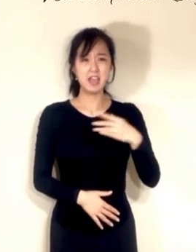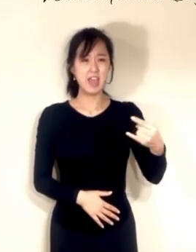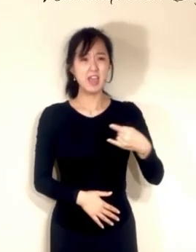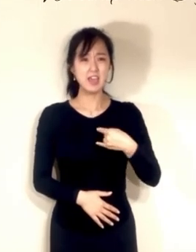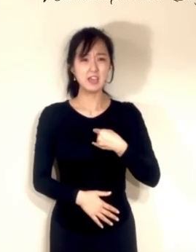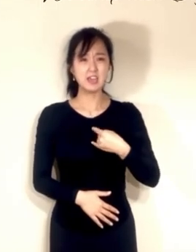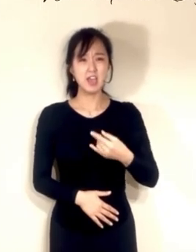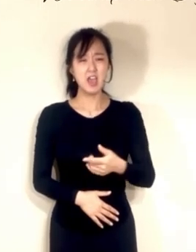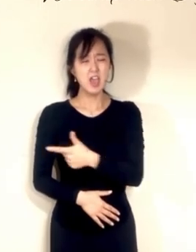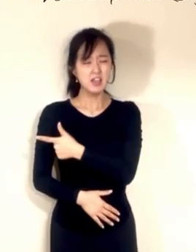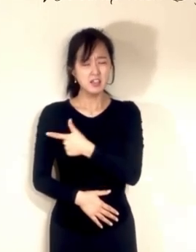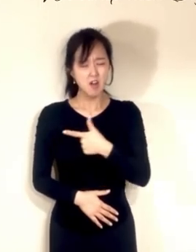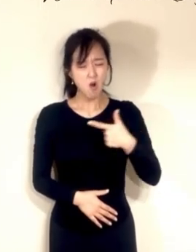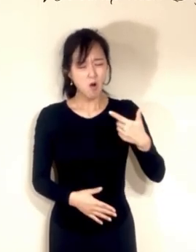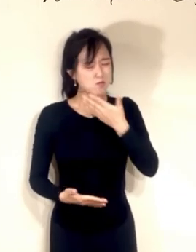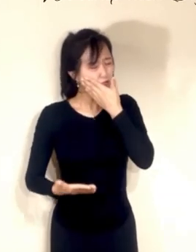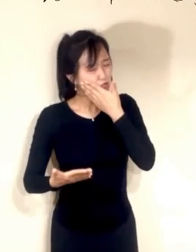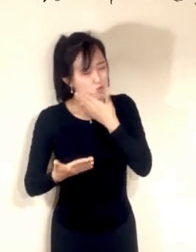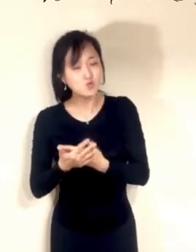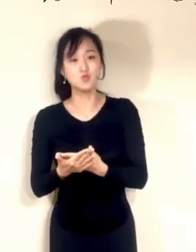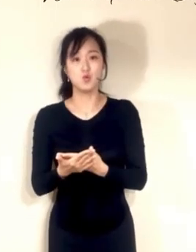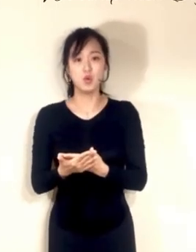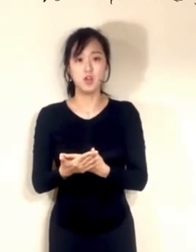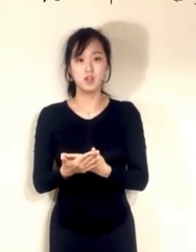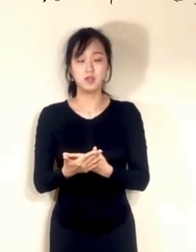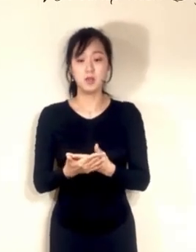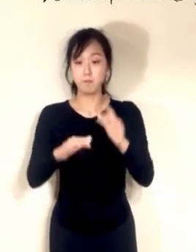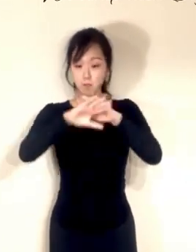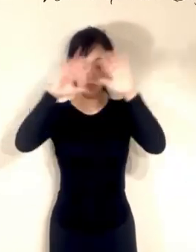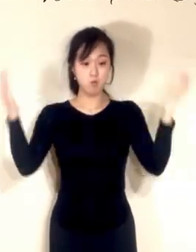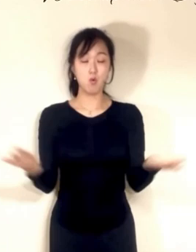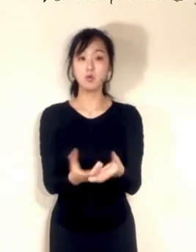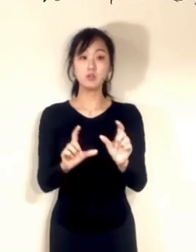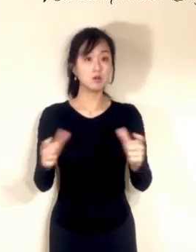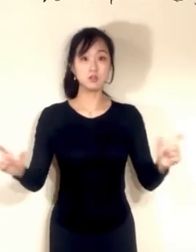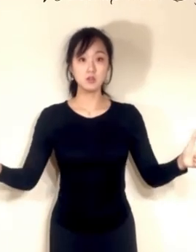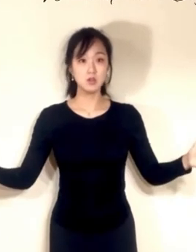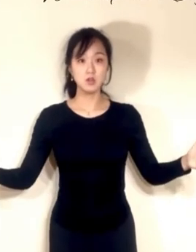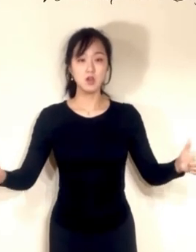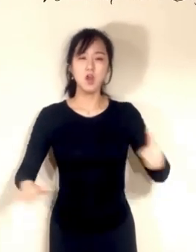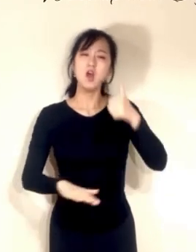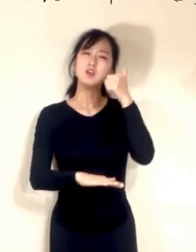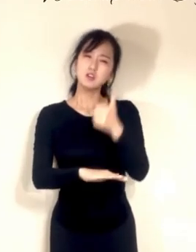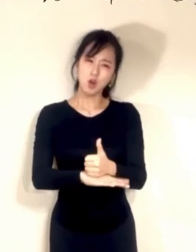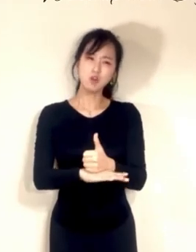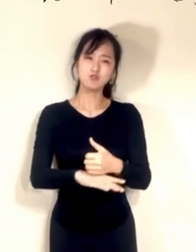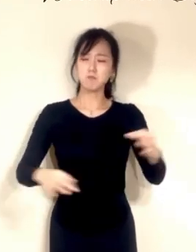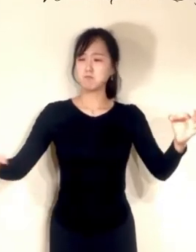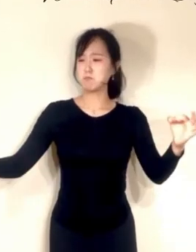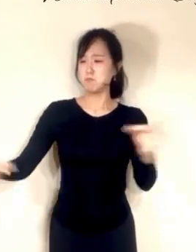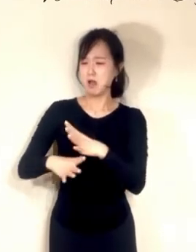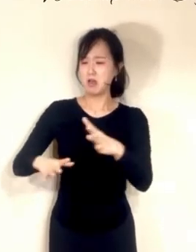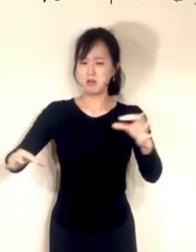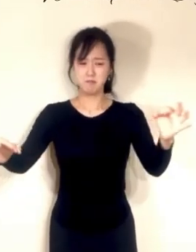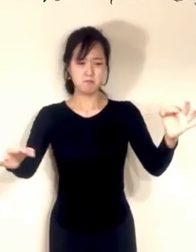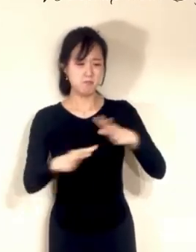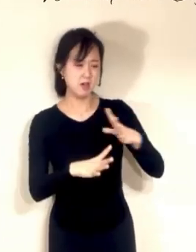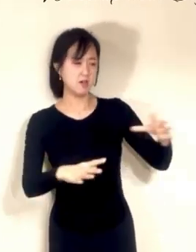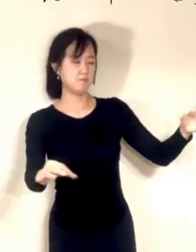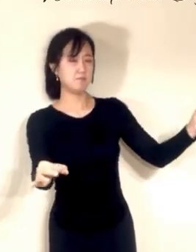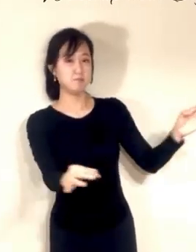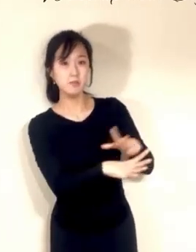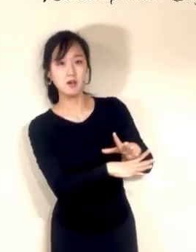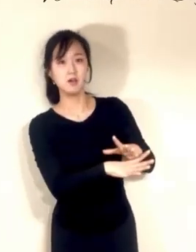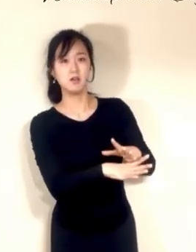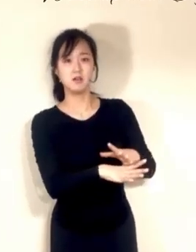지금 내가 너무나 중요하다고 생각하고 여기고 있는 이 모든 것들은요, 결국 다